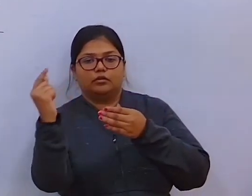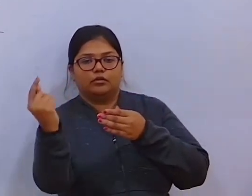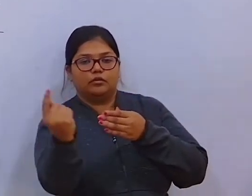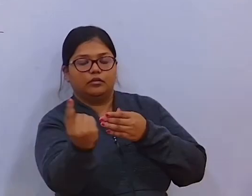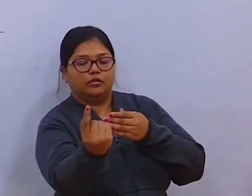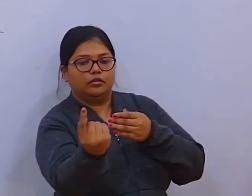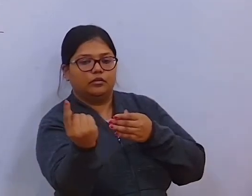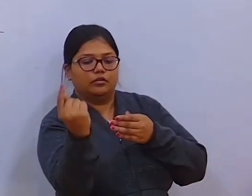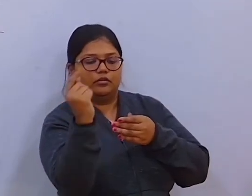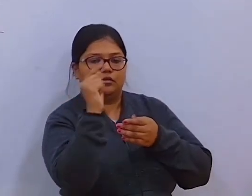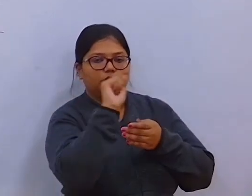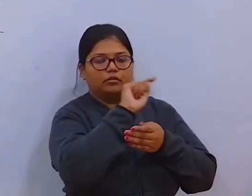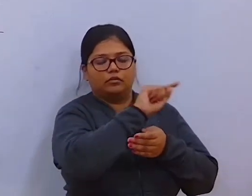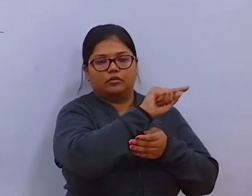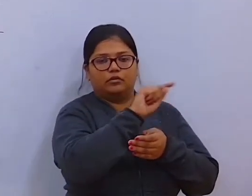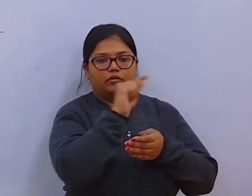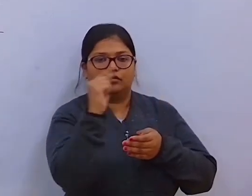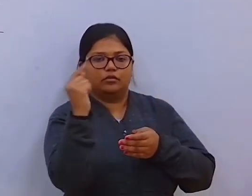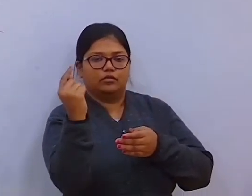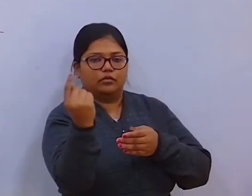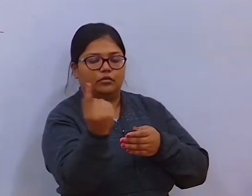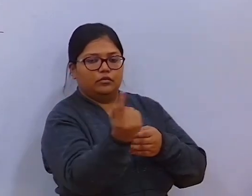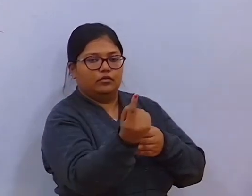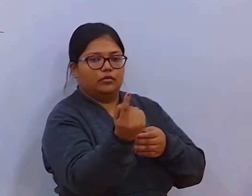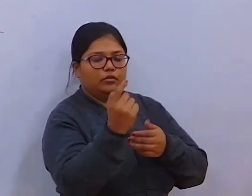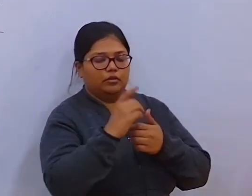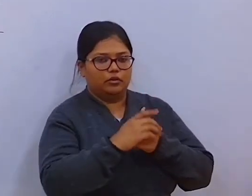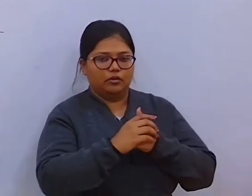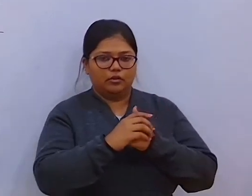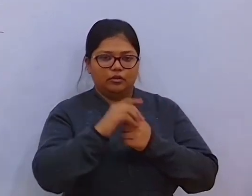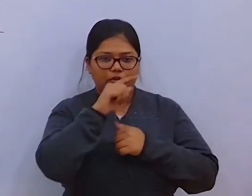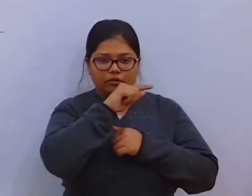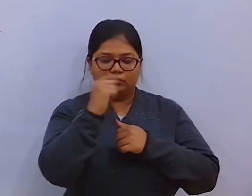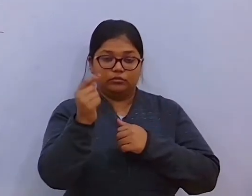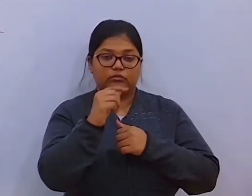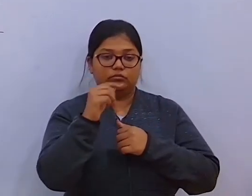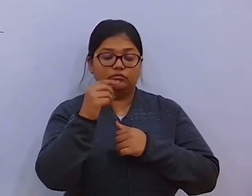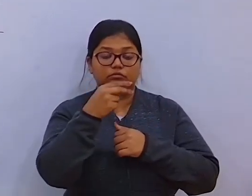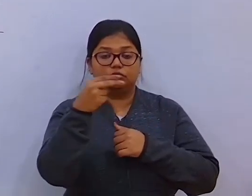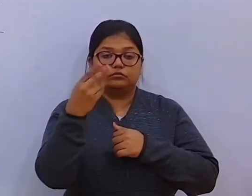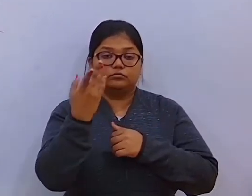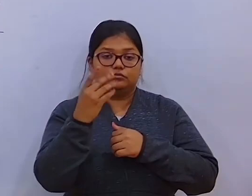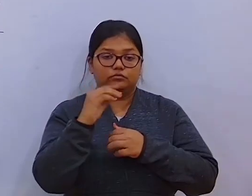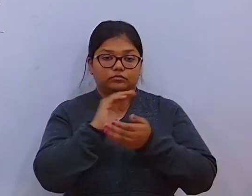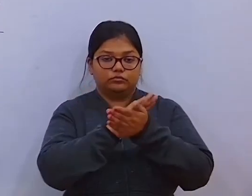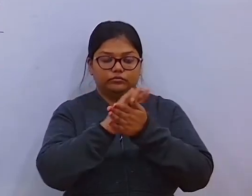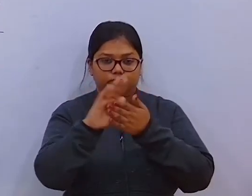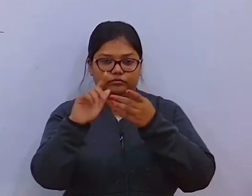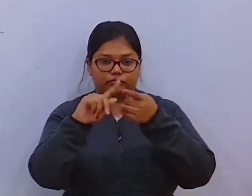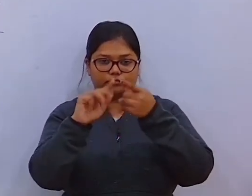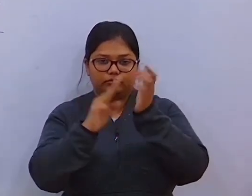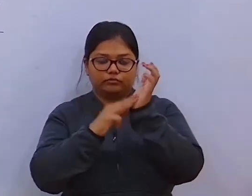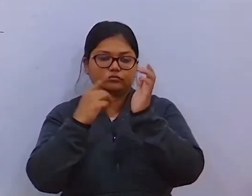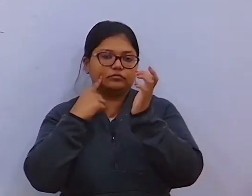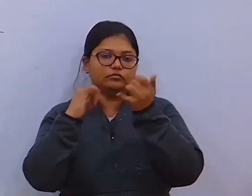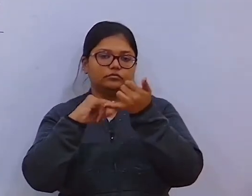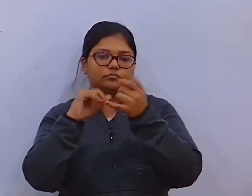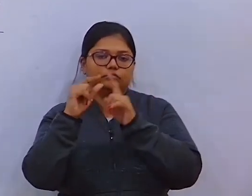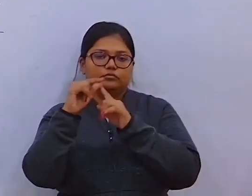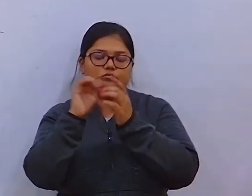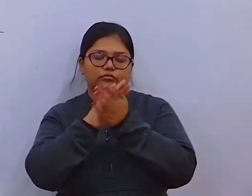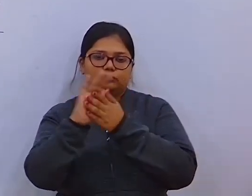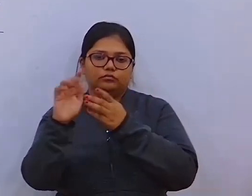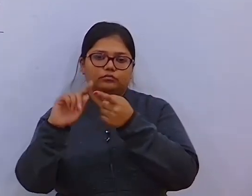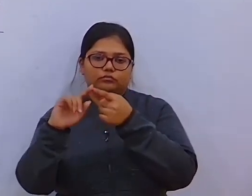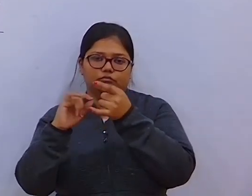या विषुवत रेखा। ठीक है, भूमध्य रेखा या विषुवत रेखा।